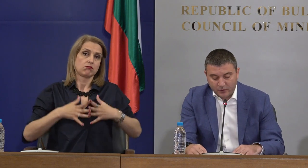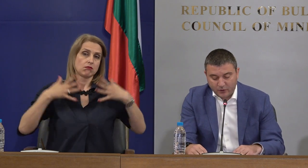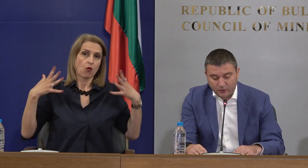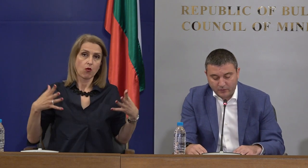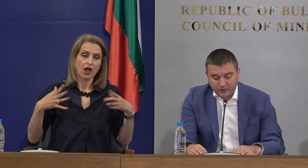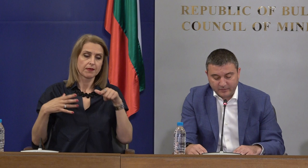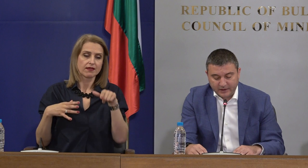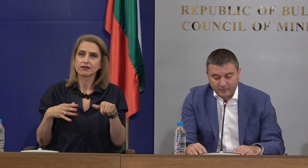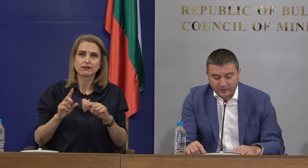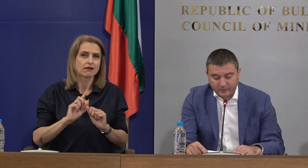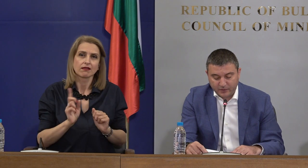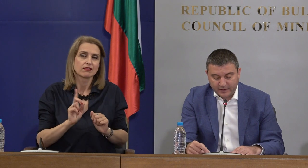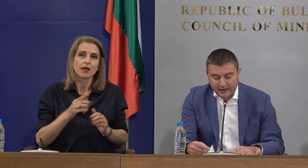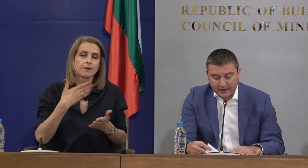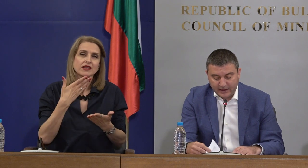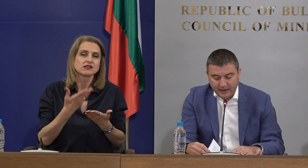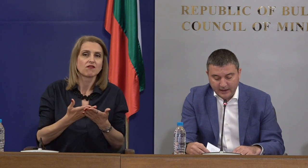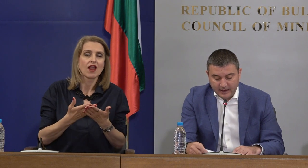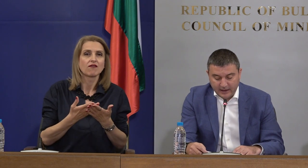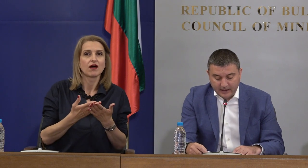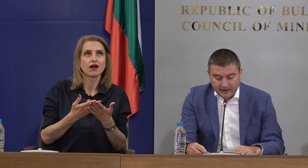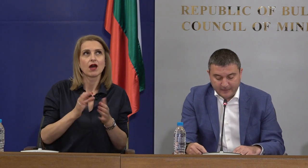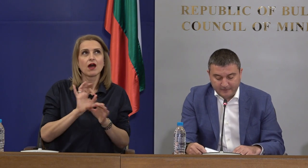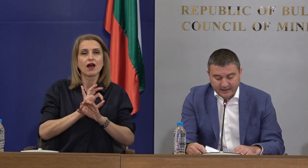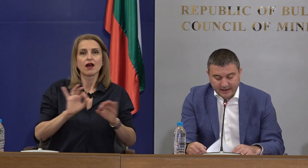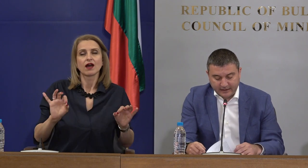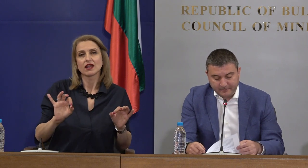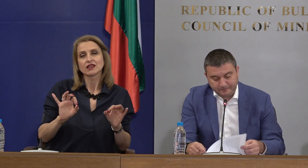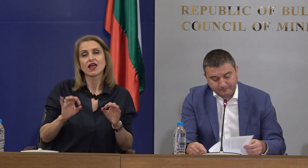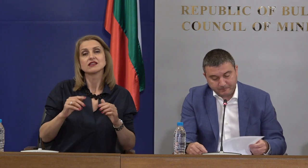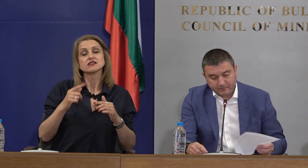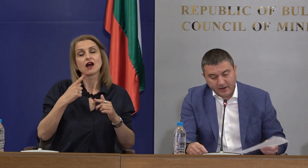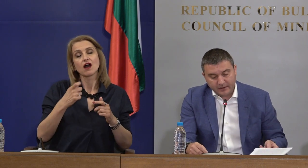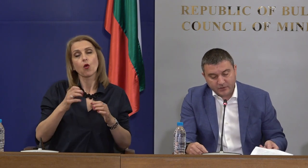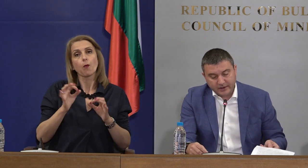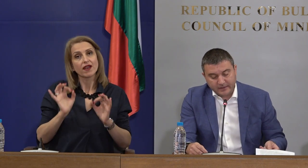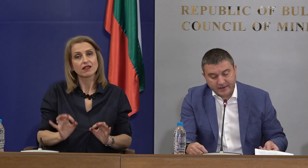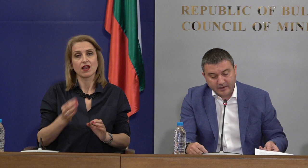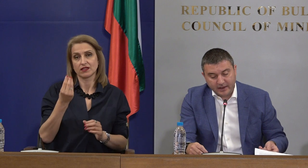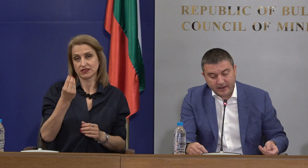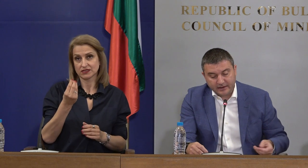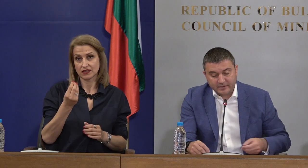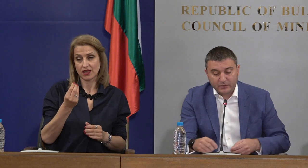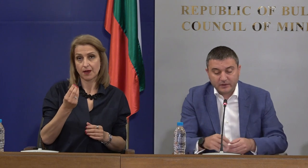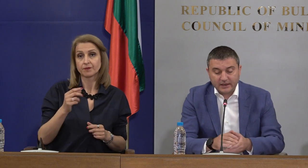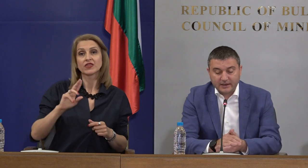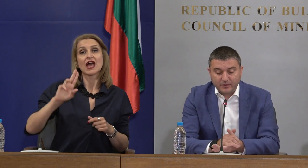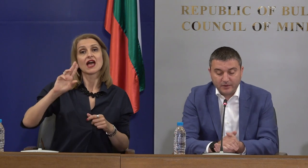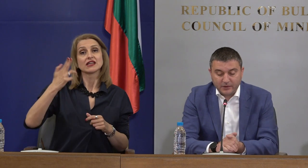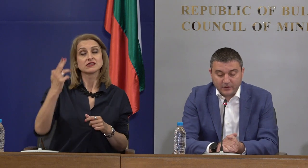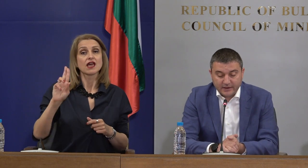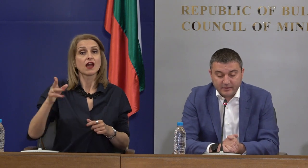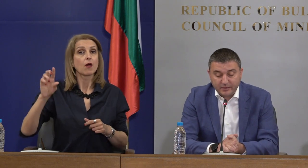представлява аналог, който може да бъде използван при определяне на цената. Дейността на ЦКБ и нейните размери от друга